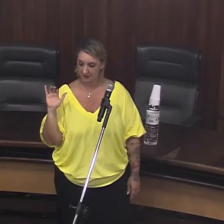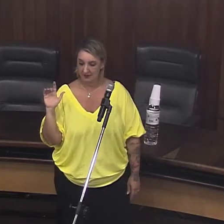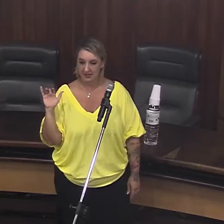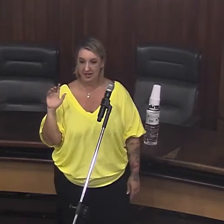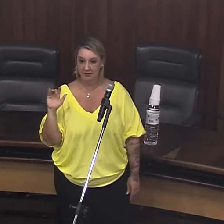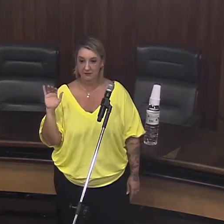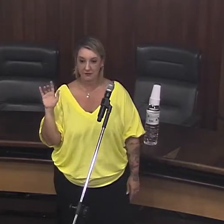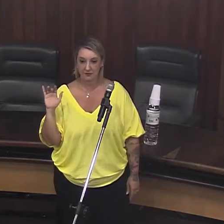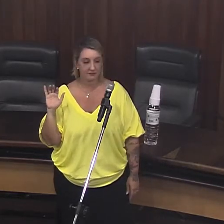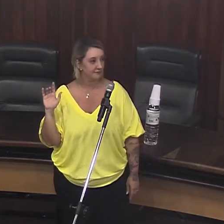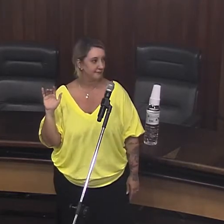E aí eu vou...